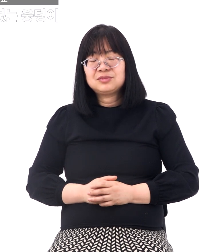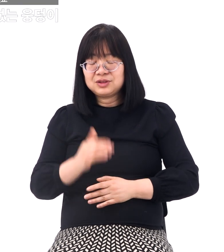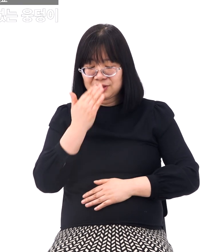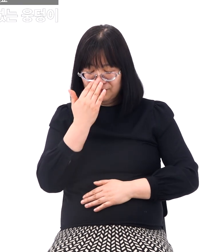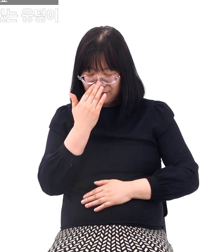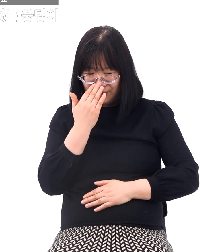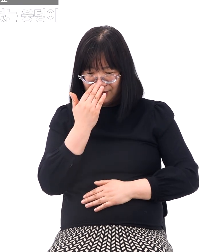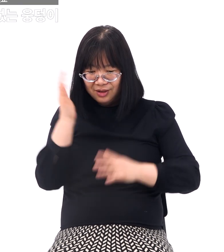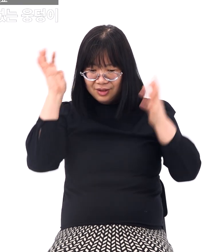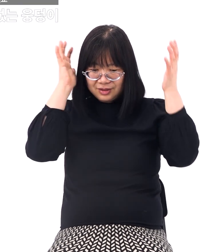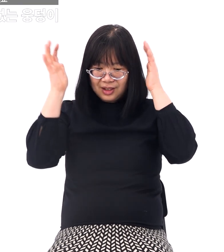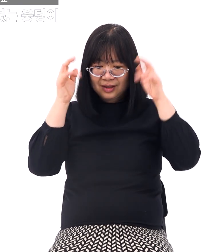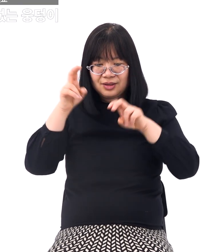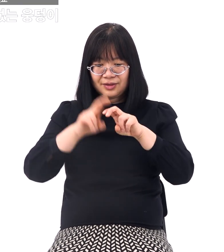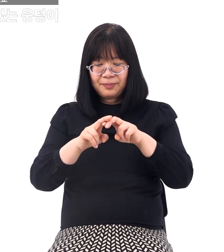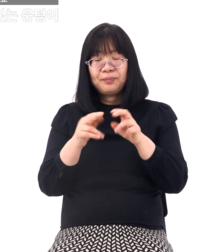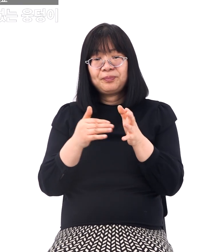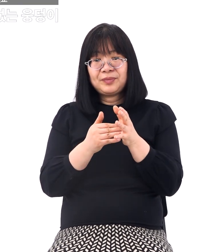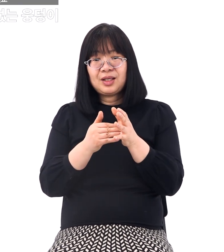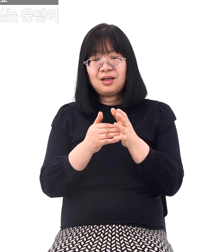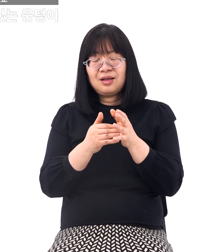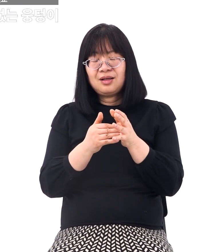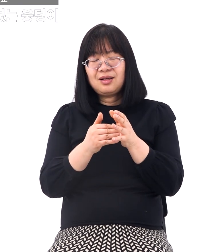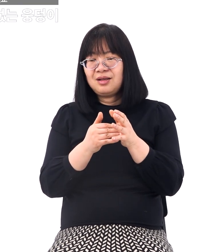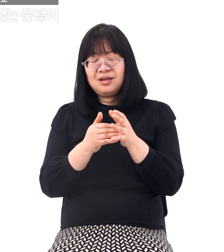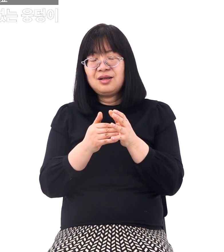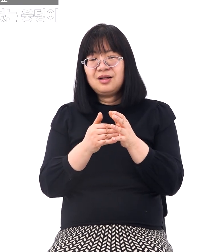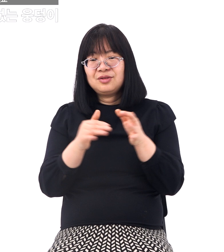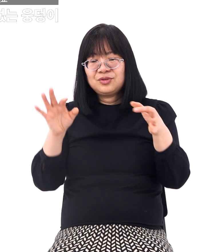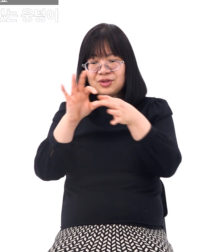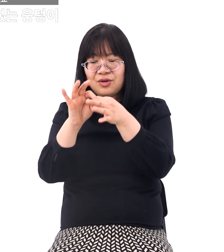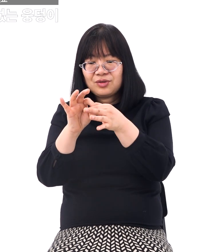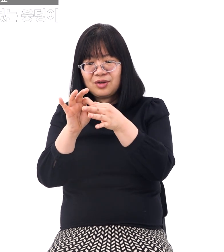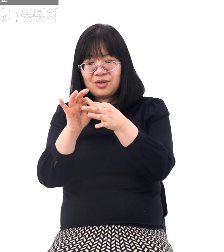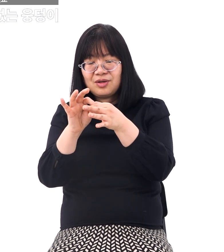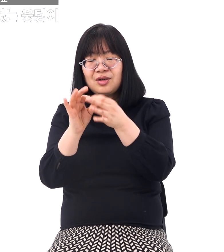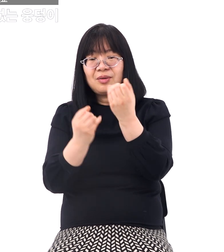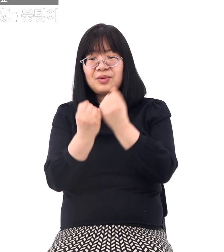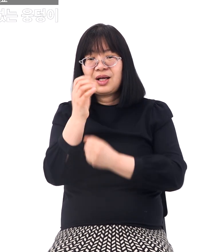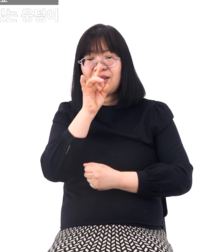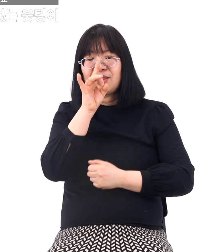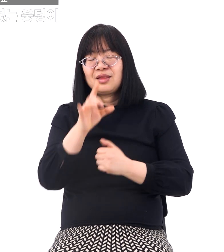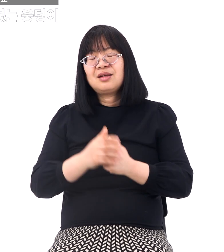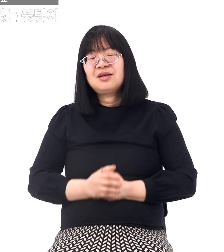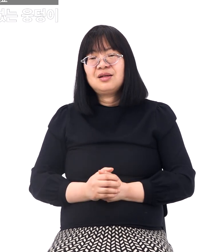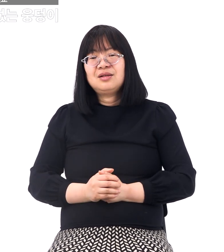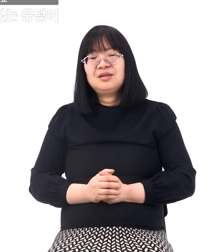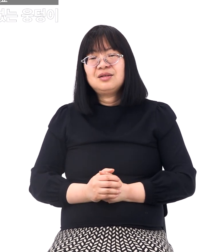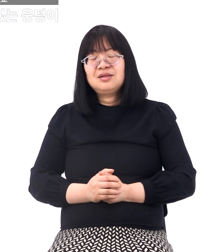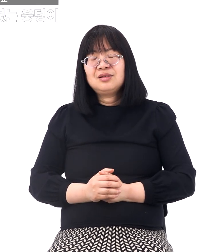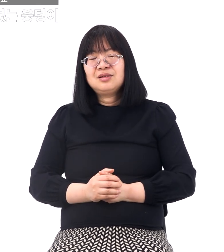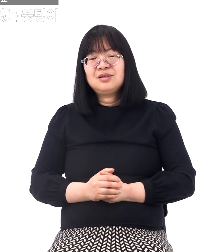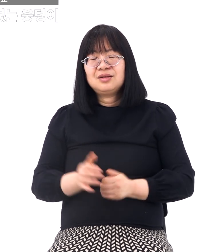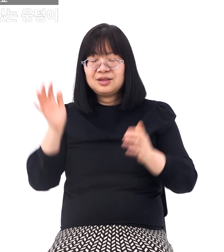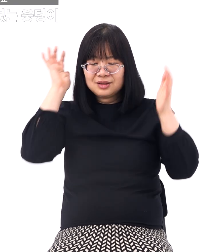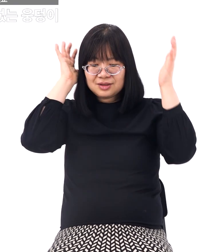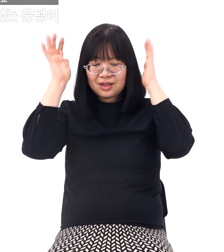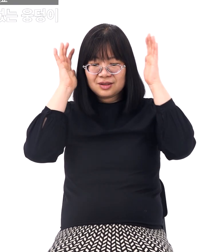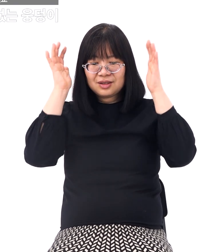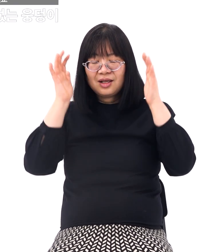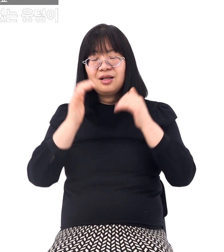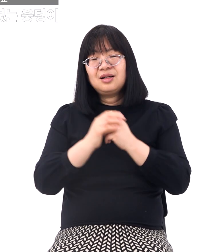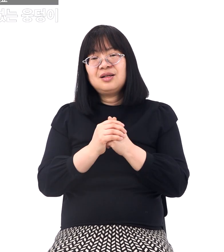겸손하여서 나귀를 탄대요. 이걸 이렇게 이어붙이면 안 돼요. 그럼 뭐 나귀가 무슨